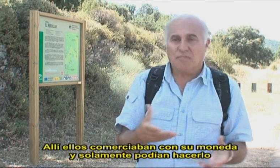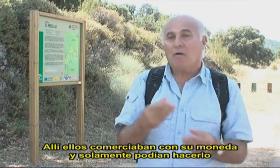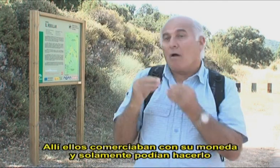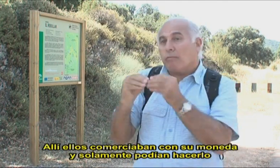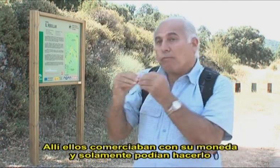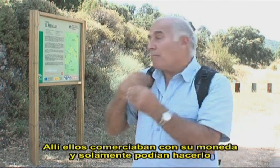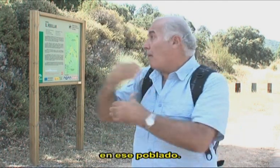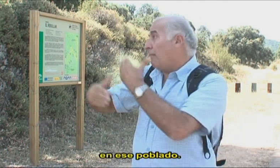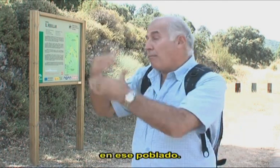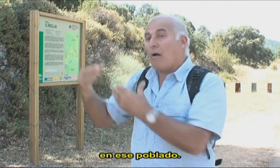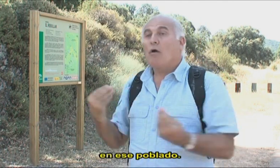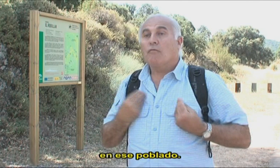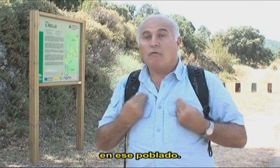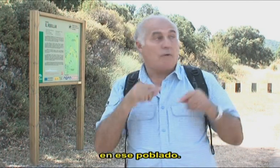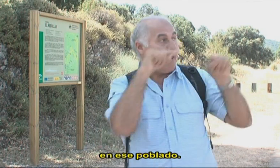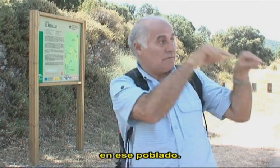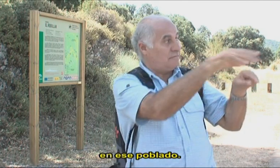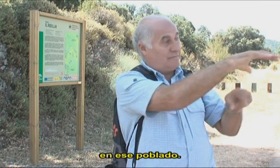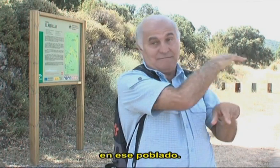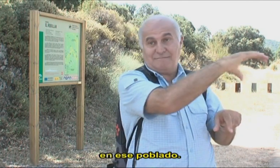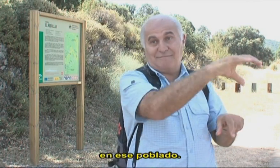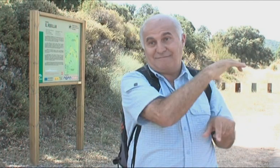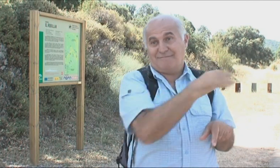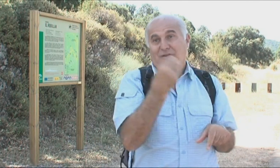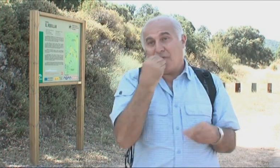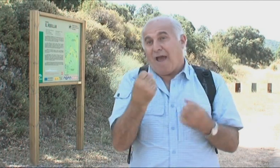solamente podían hacerlo en ese poblado.